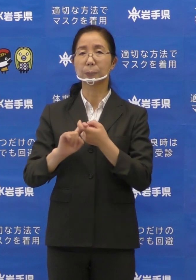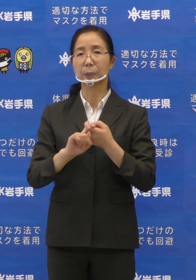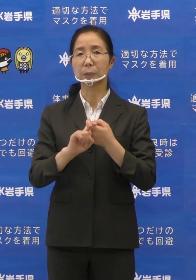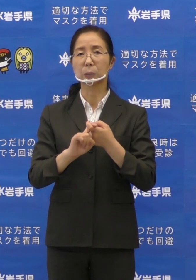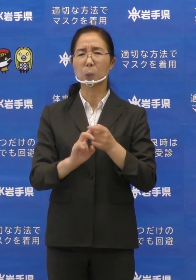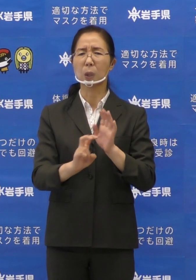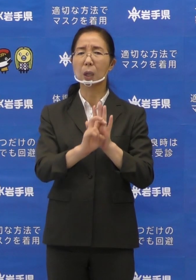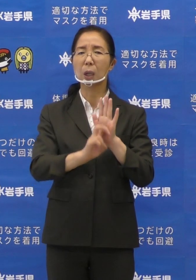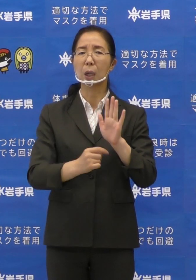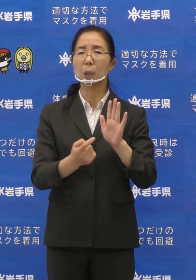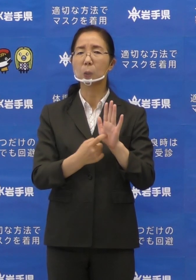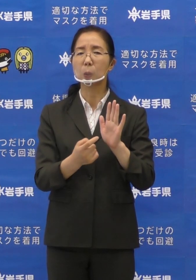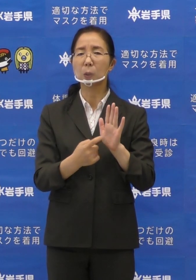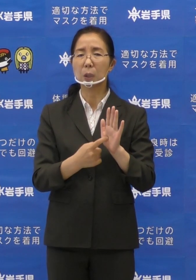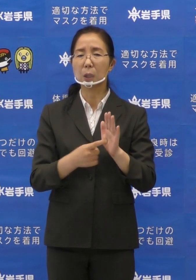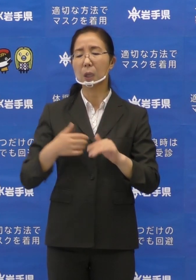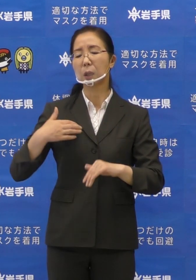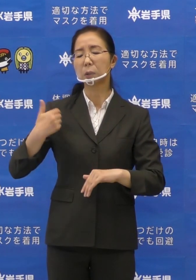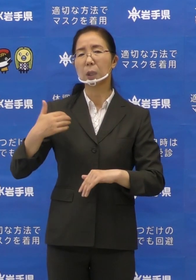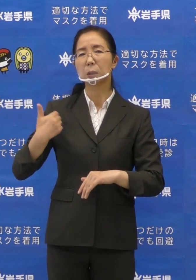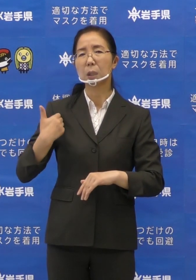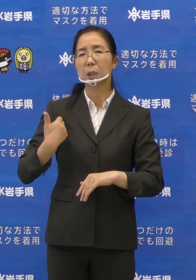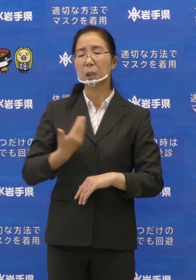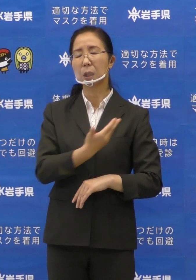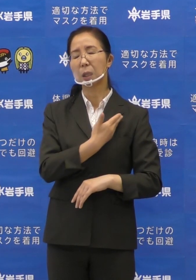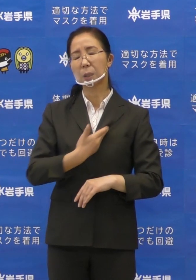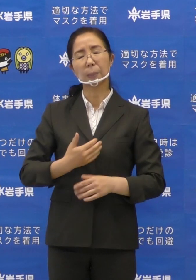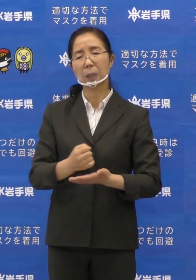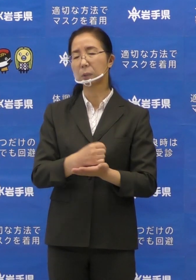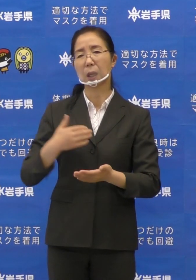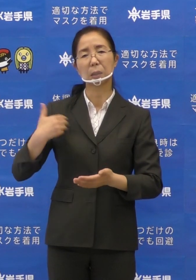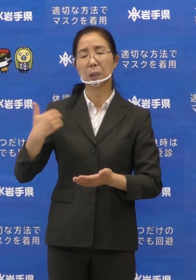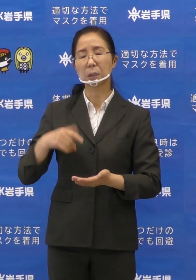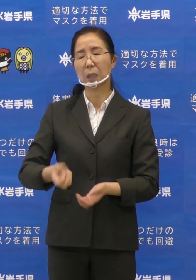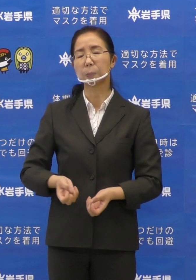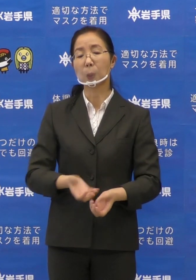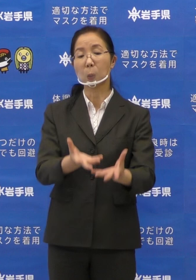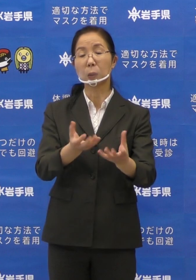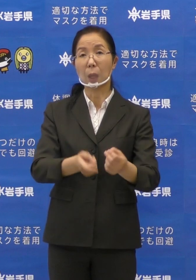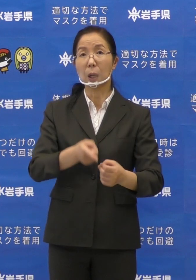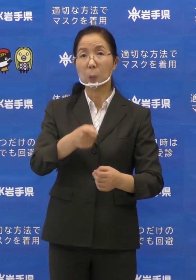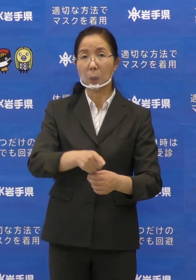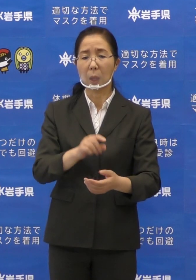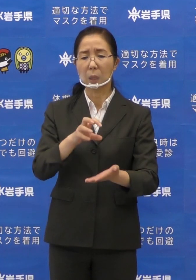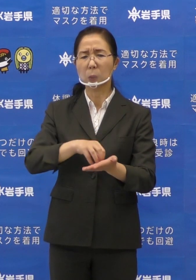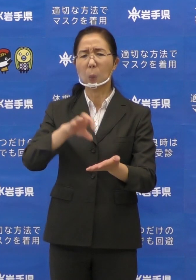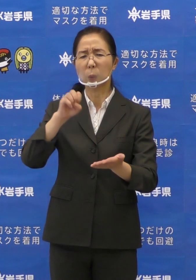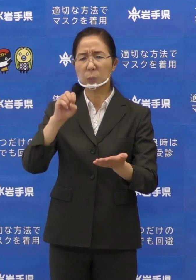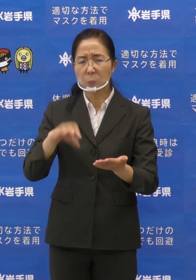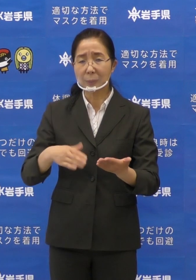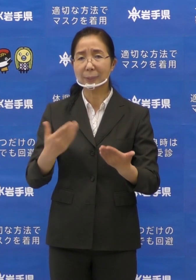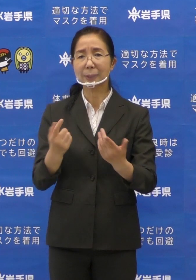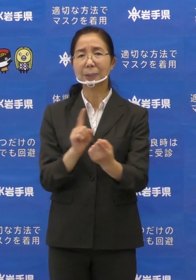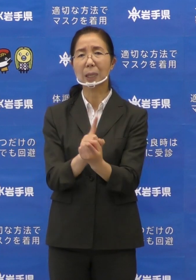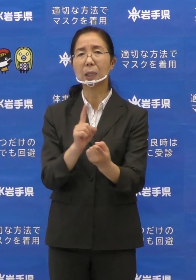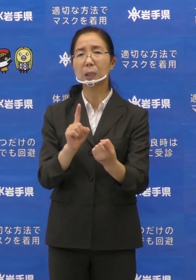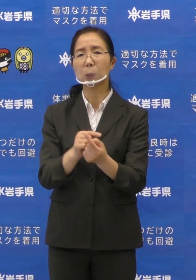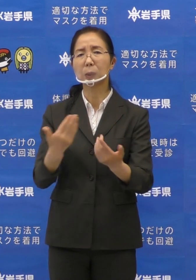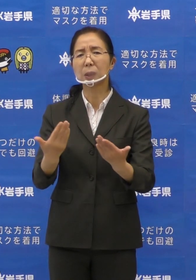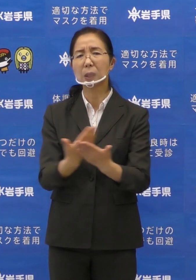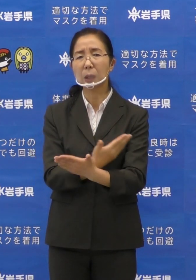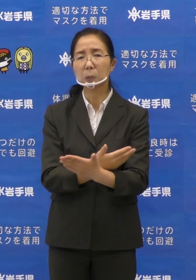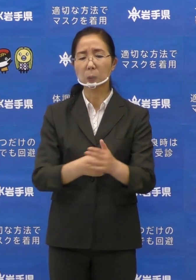知らなかったとしても処分の対象になる、事情を知らなかったとしても処分の対象になるのだというこ